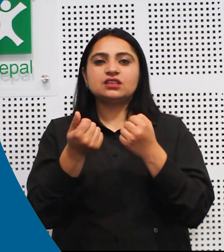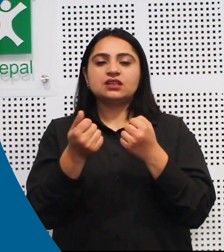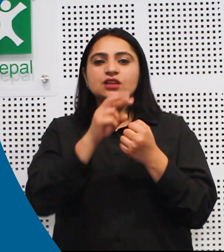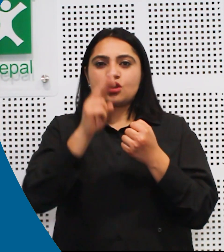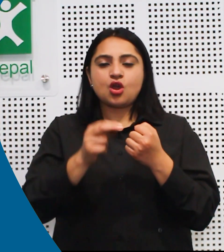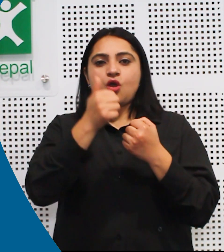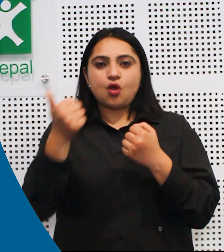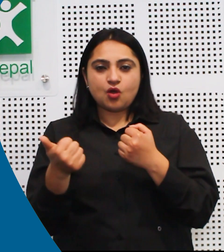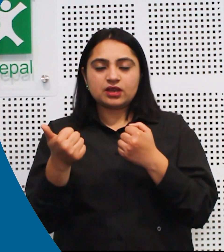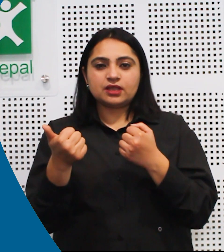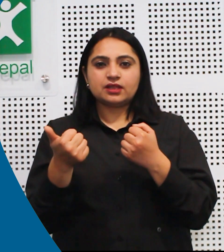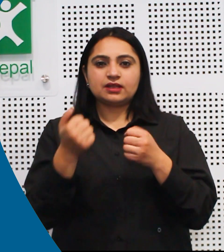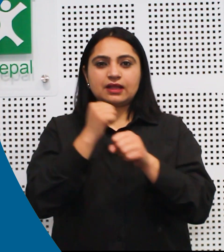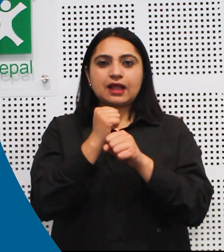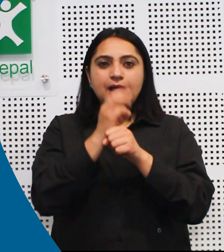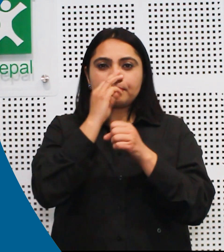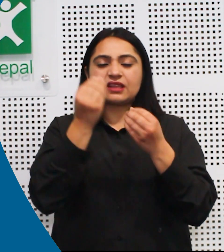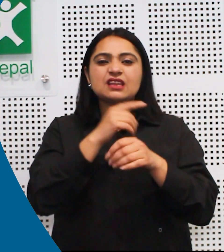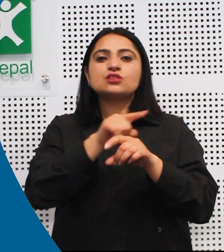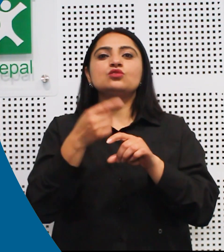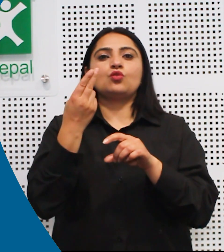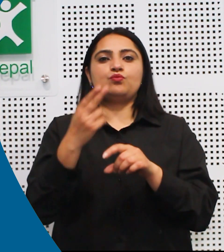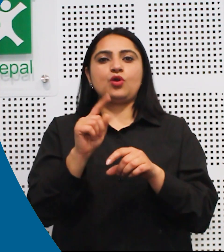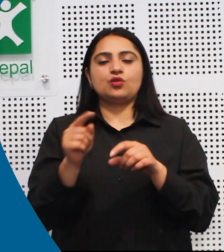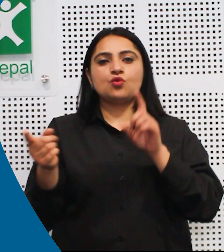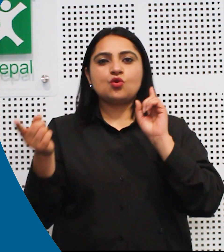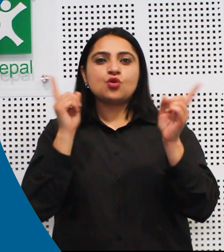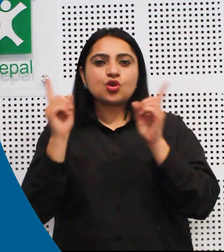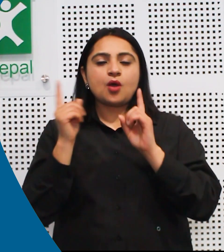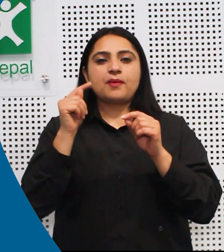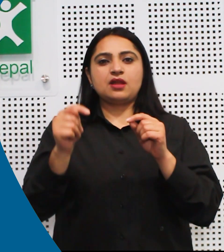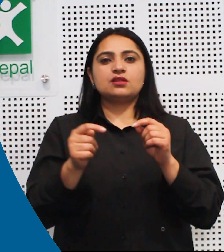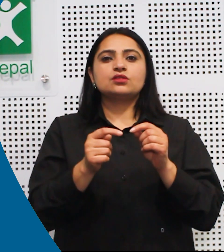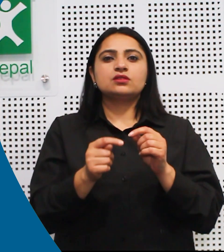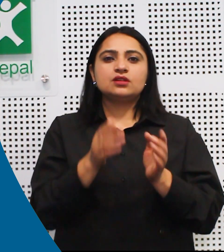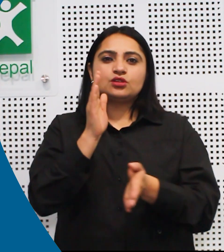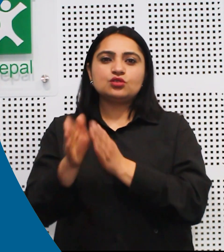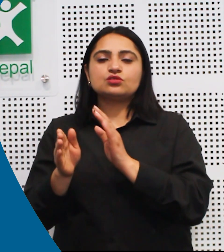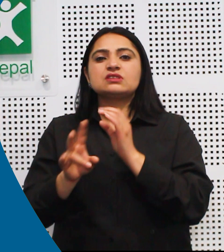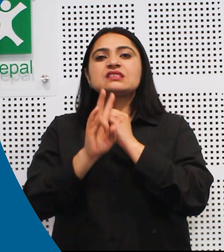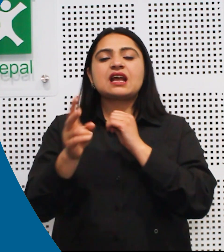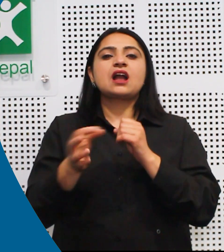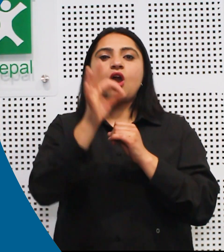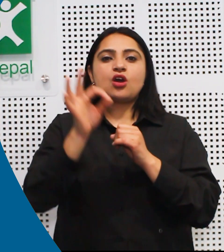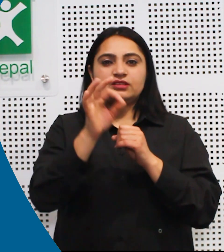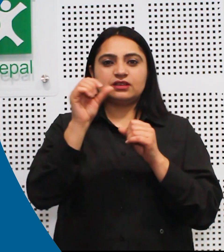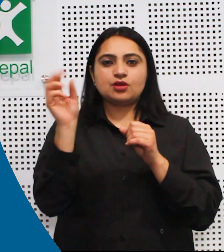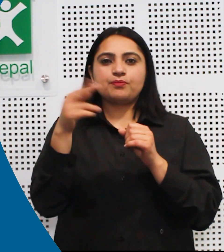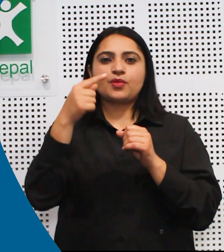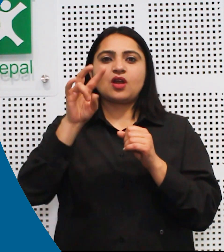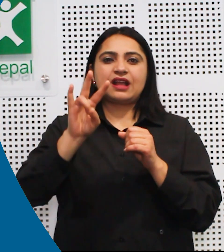र अन्यतर्फका काममा केही ढिलो भएको नगरपालिकाका योजना शाखा अधिकृत प्रकाश